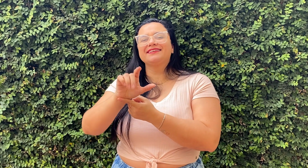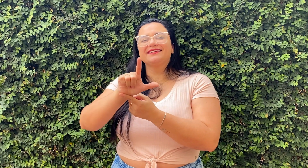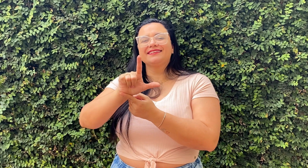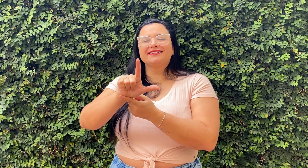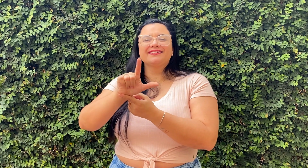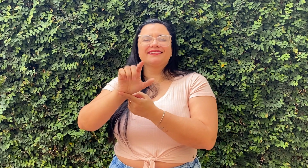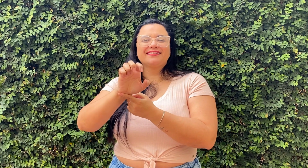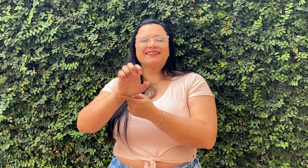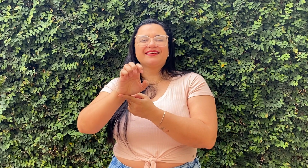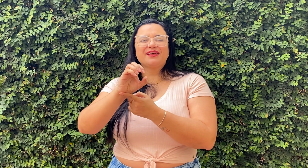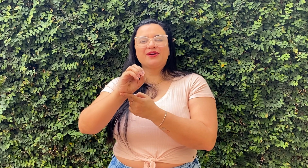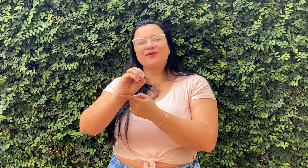Por exemplo,